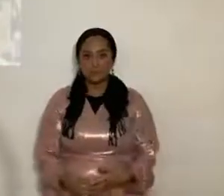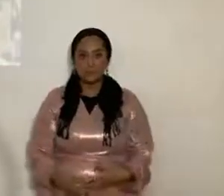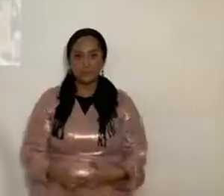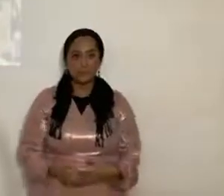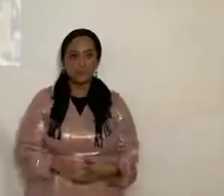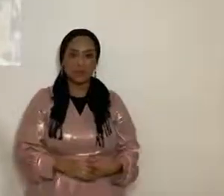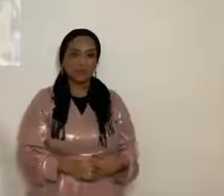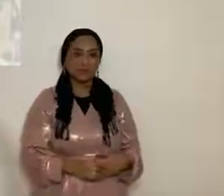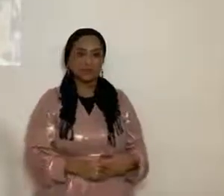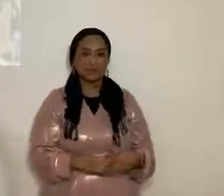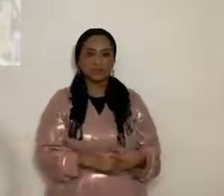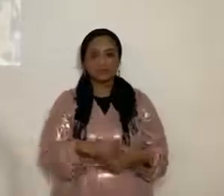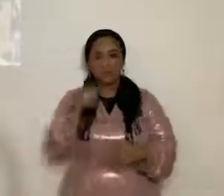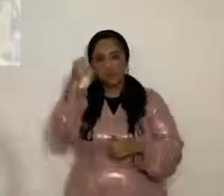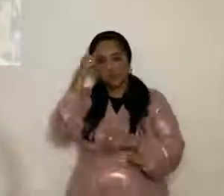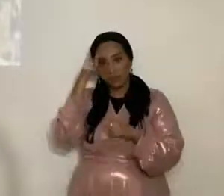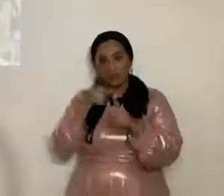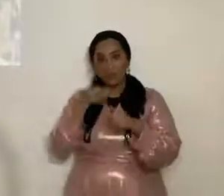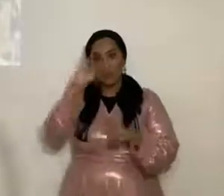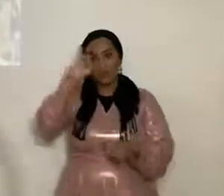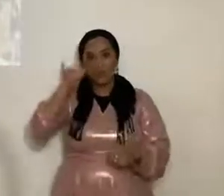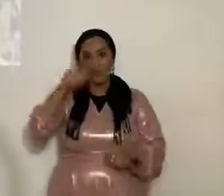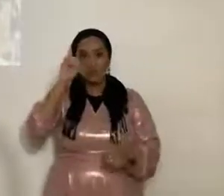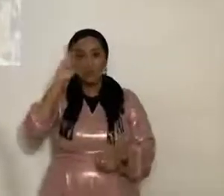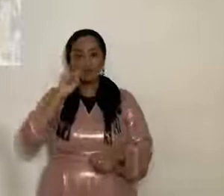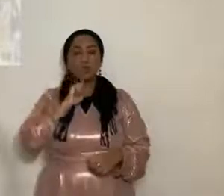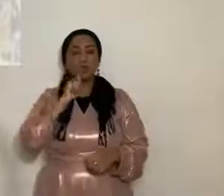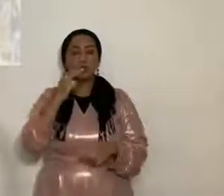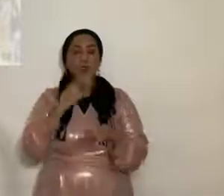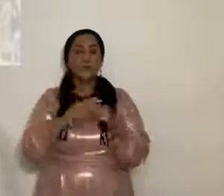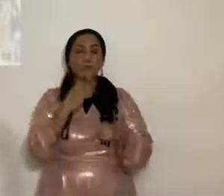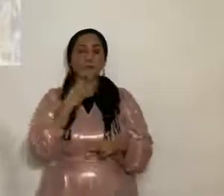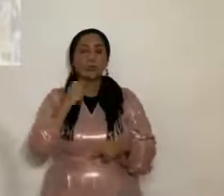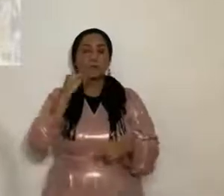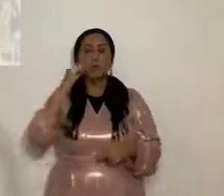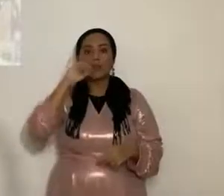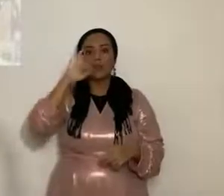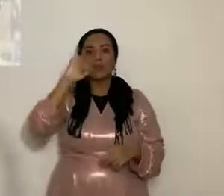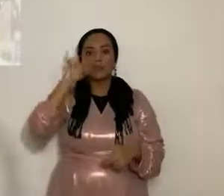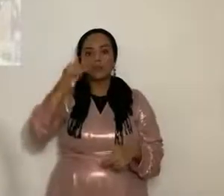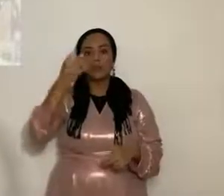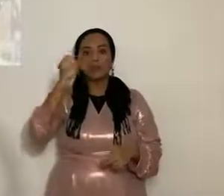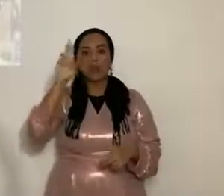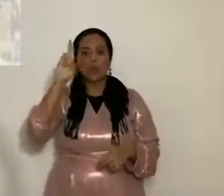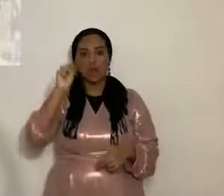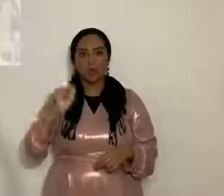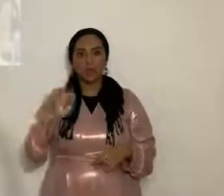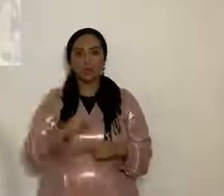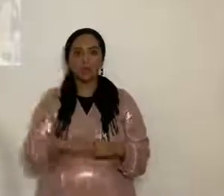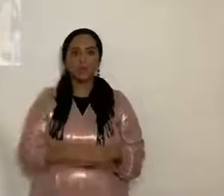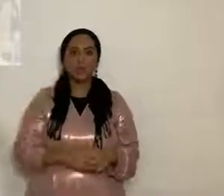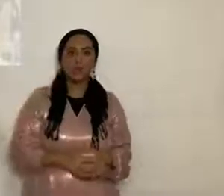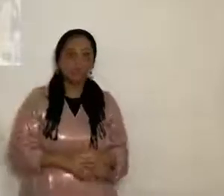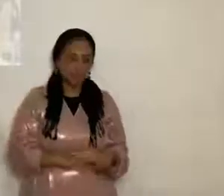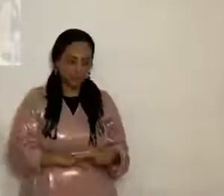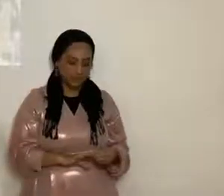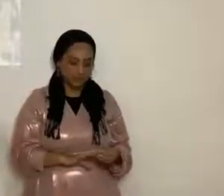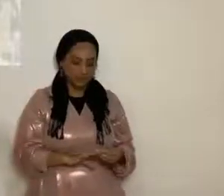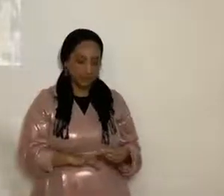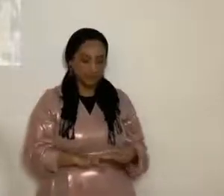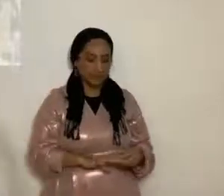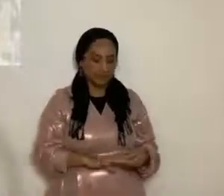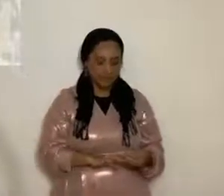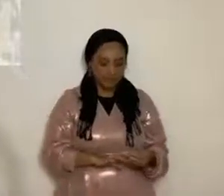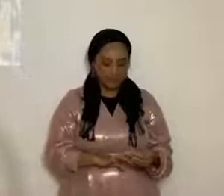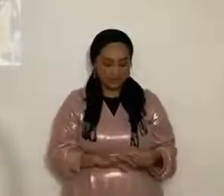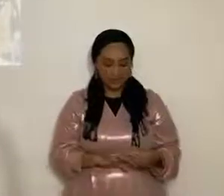versos 4 al 6. Recuerden, Juan, el nombre correcto en hebreo es Yohanan. Primera de Juan, capítulo